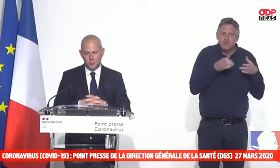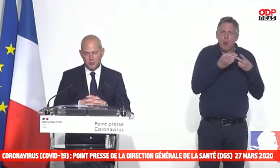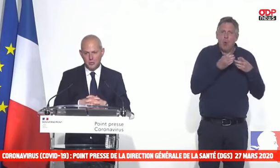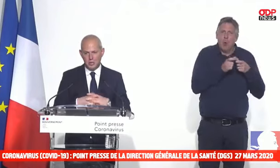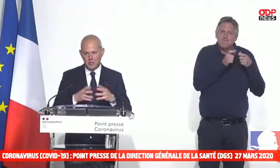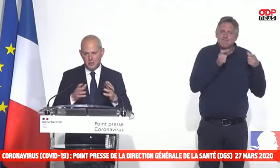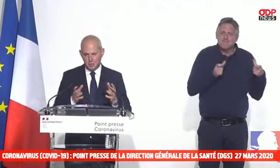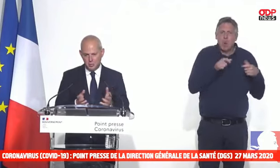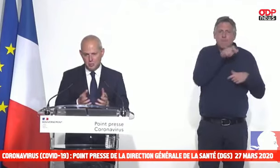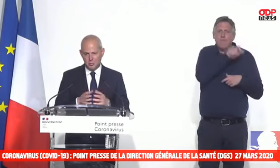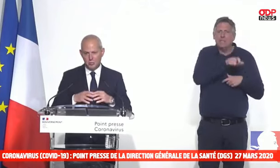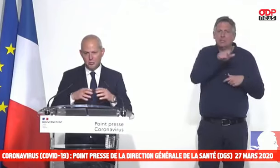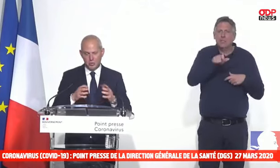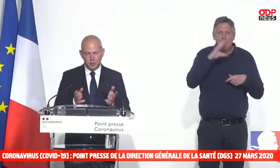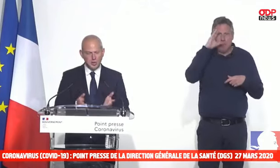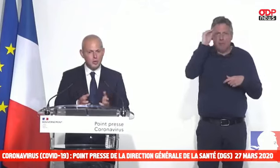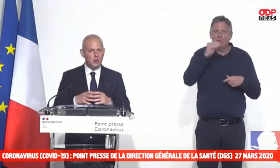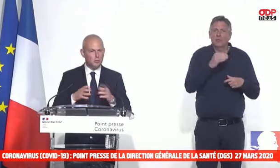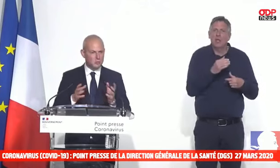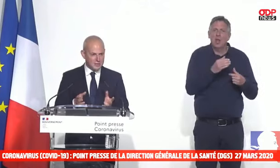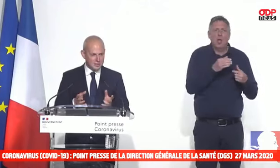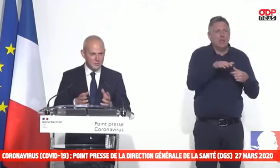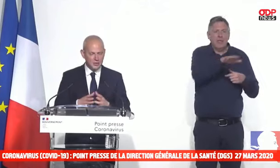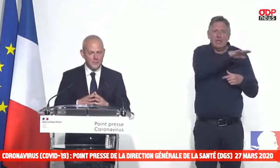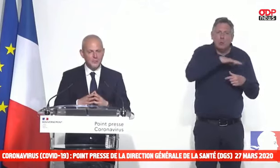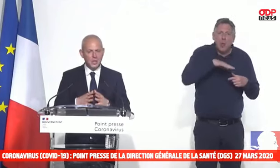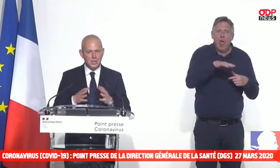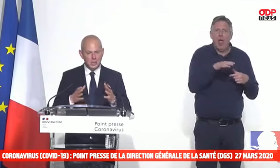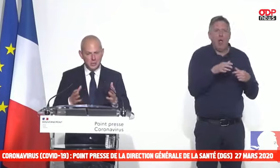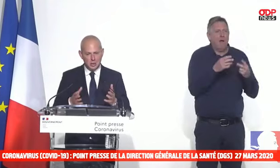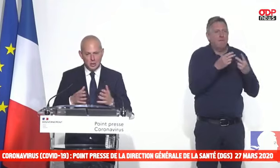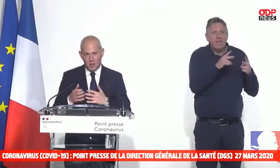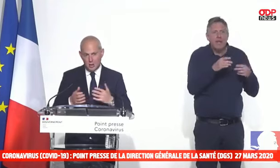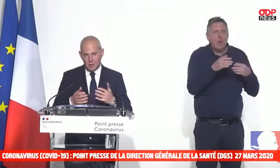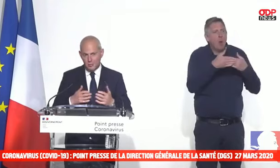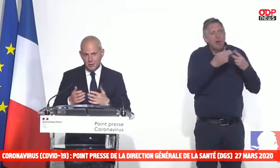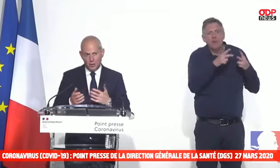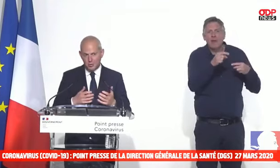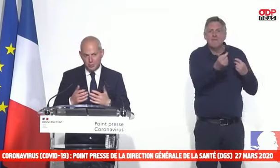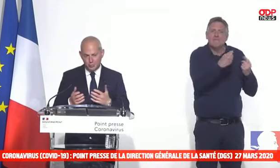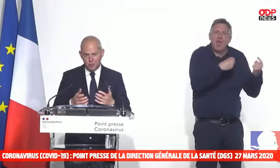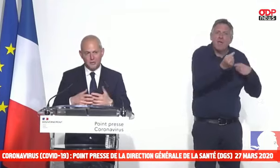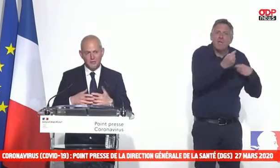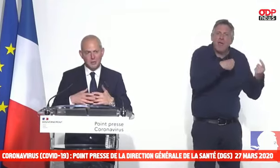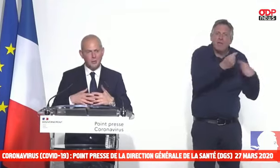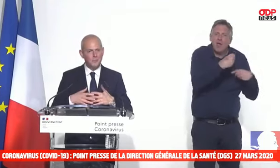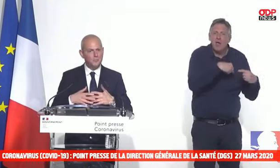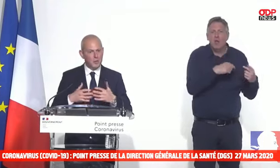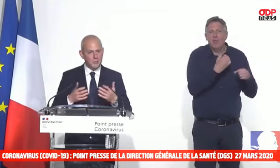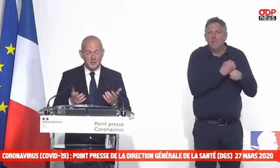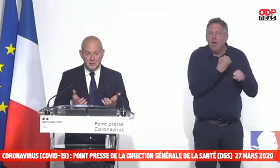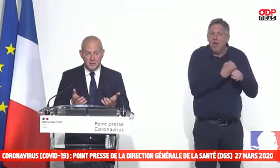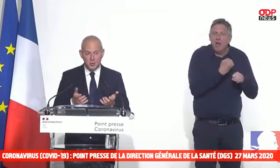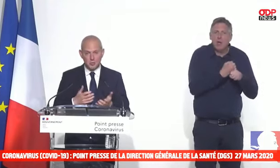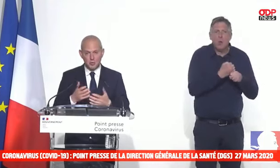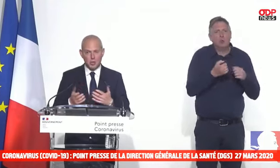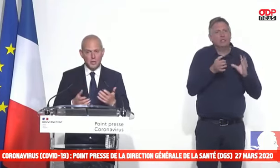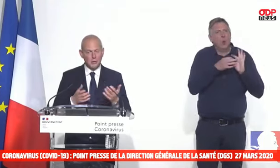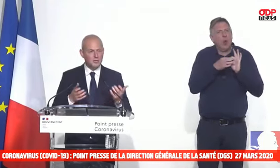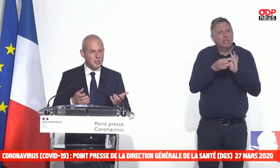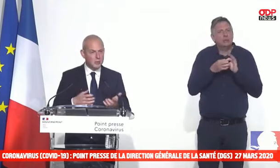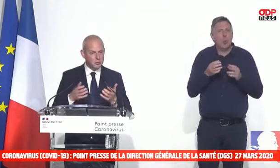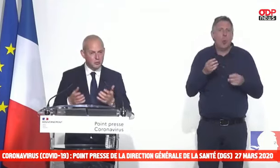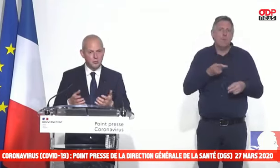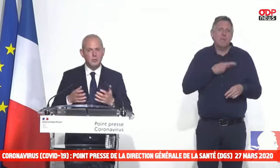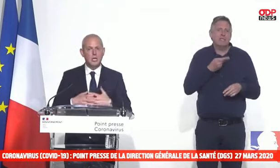du personnel qui vient du territoire, du bassin de vie, qui a des relations fortes avec les médecins traitants, puisque je vous rappelle que